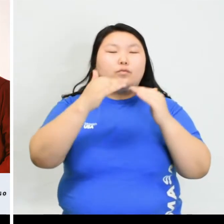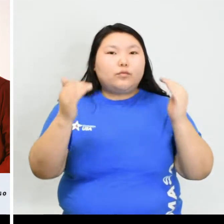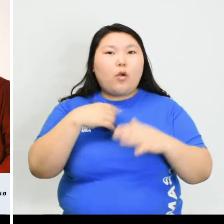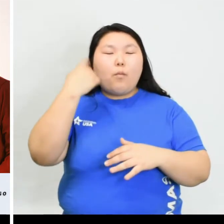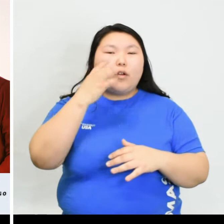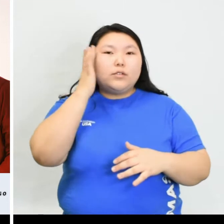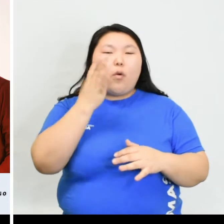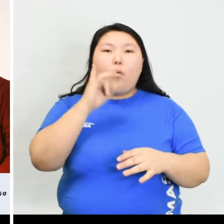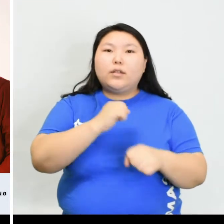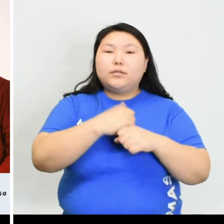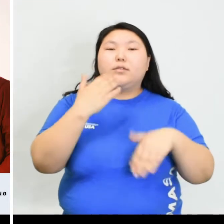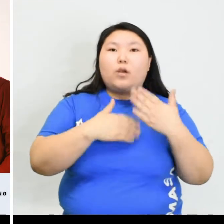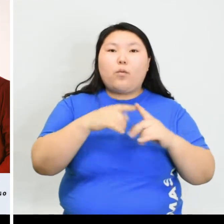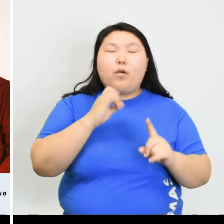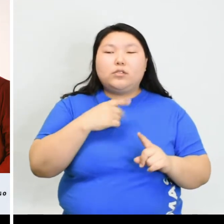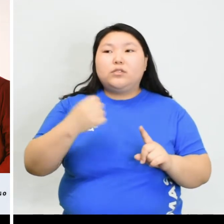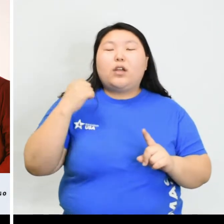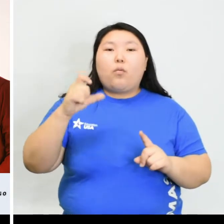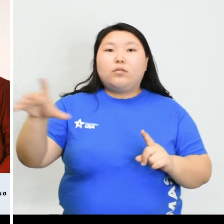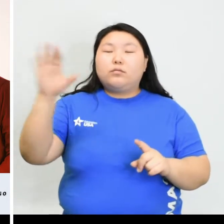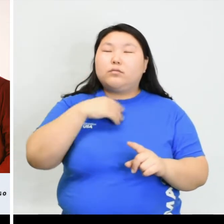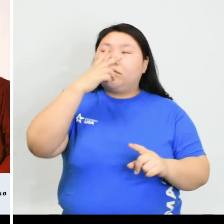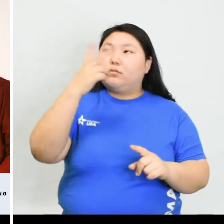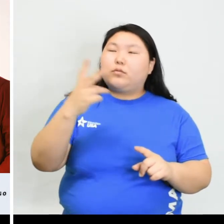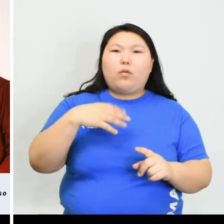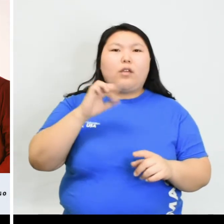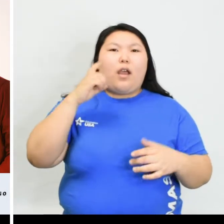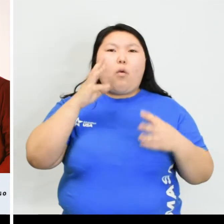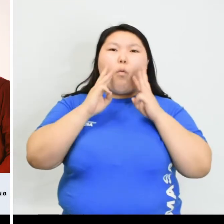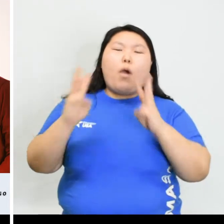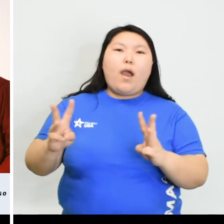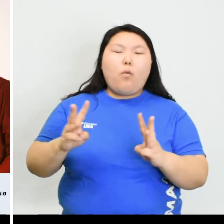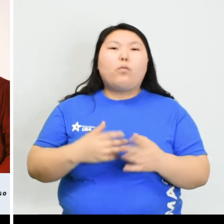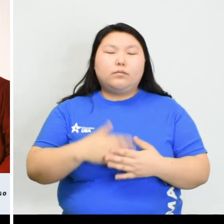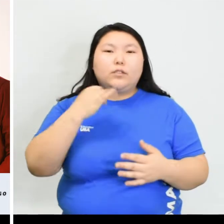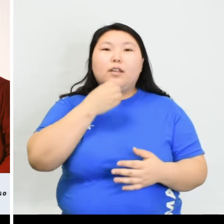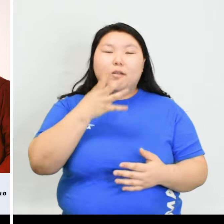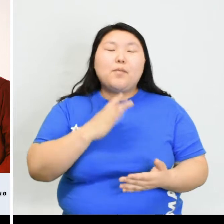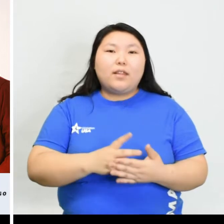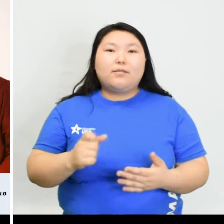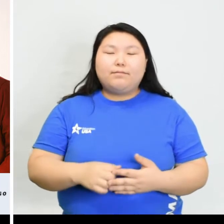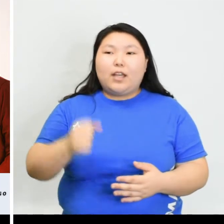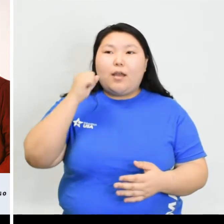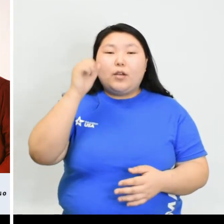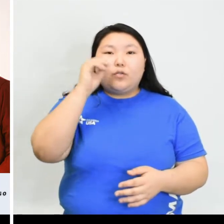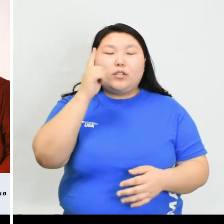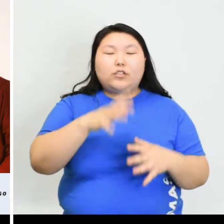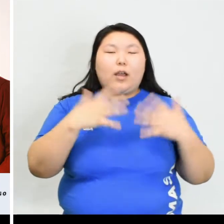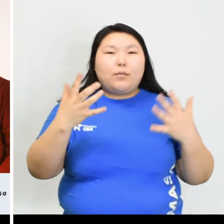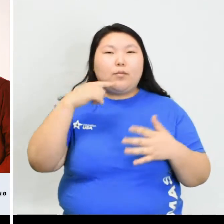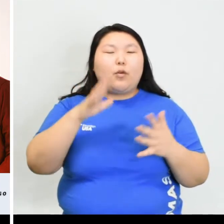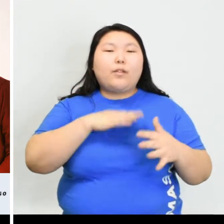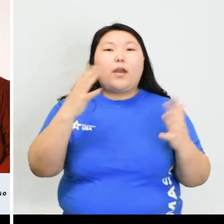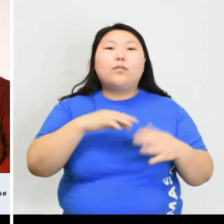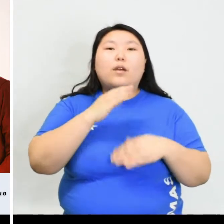ярьж үйл ажиллагаа явуулах бол тийм ч чадж байгаа уусууд их шарал яа харахгүй бол вау гэдэг юм байлээ. Ямар ч зарах юм бас нэг хамгийн том даваа тал